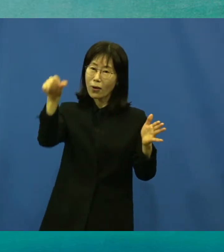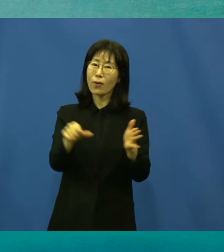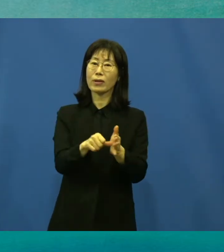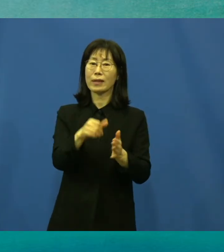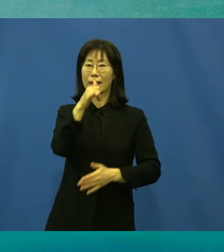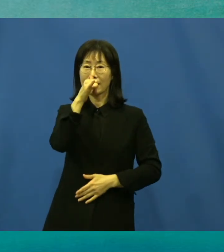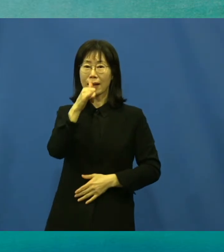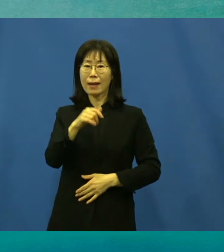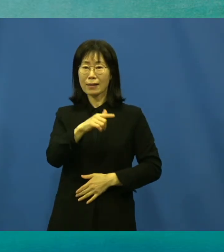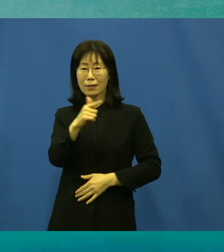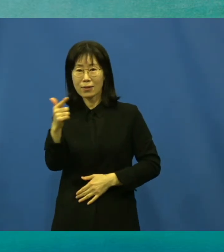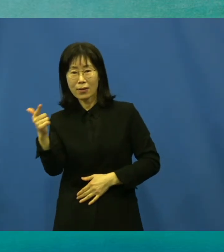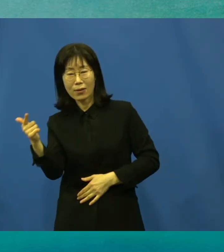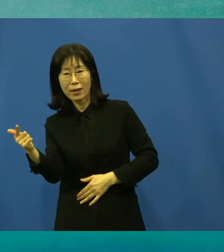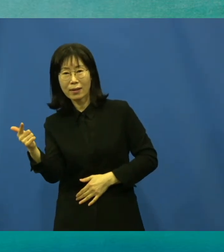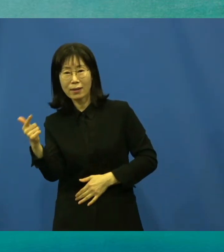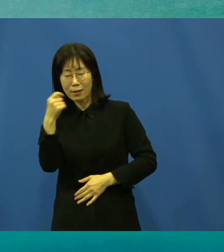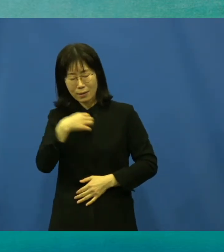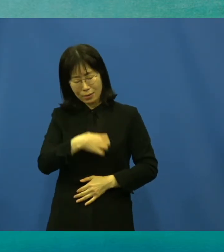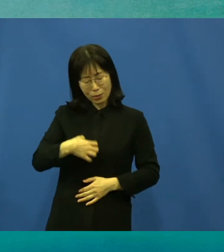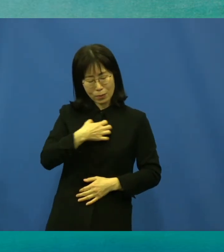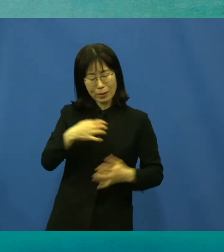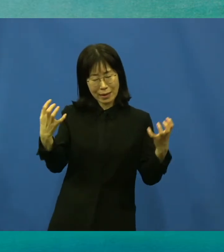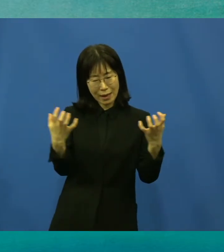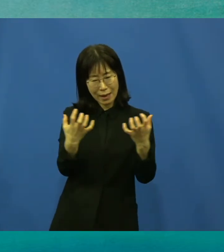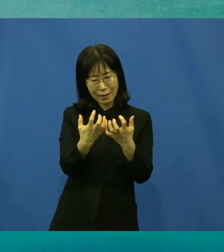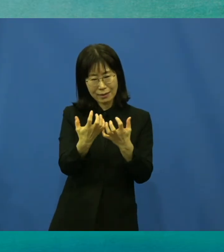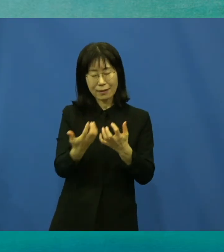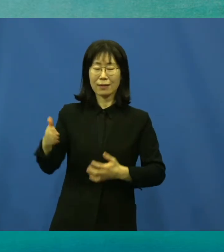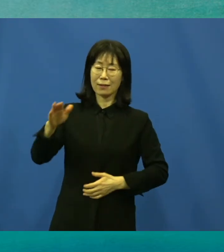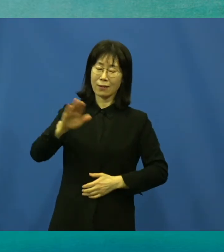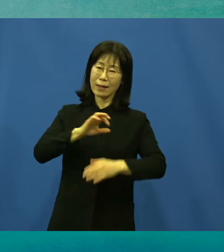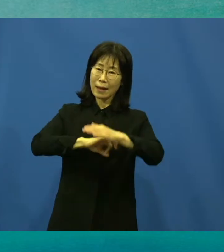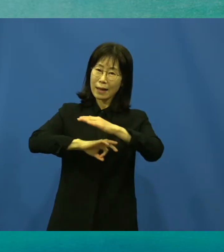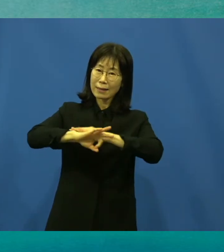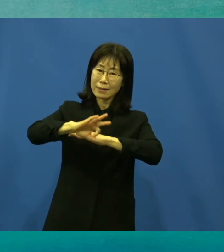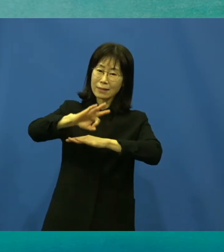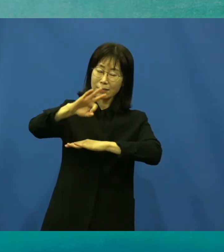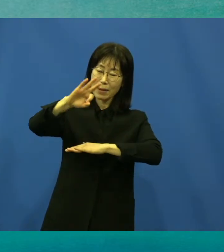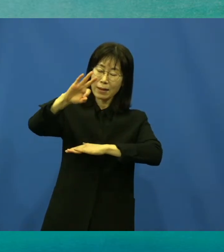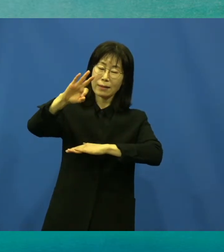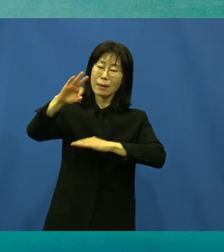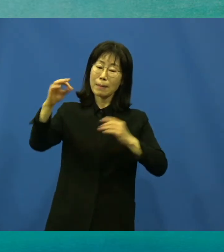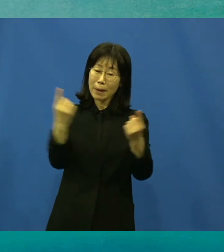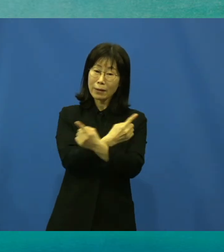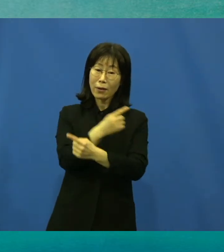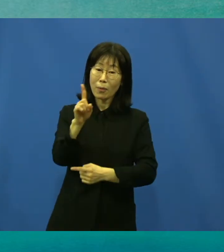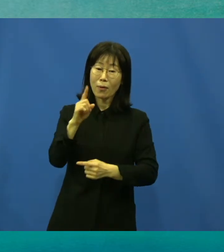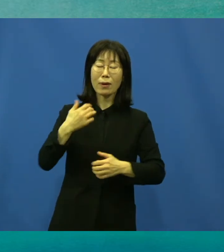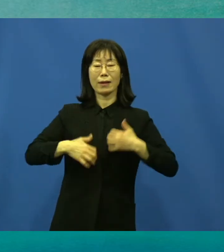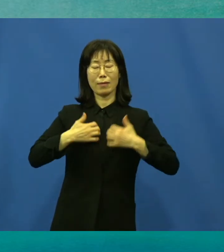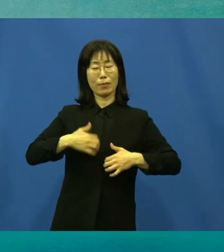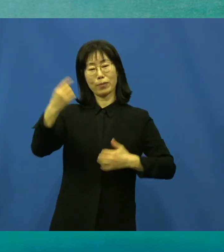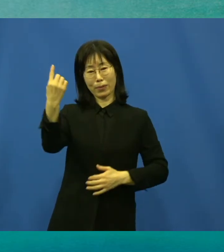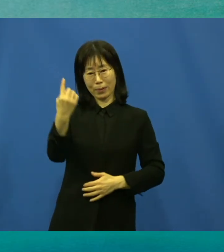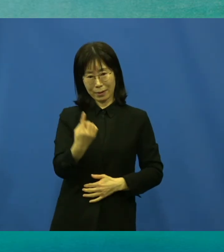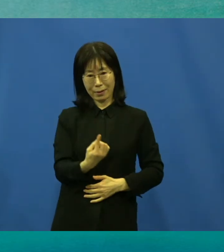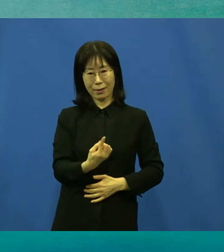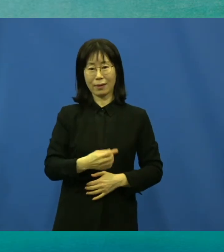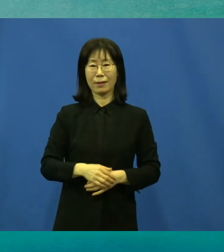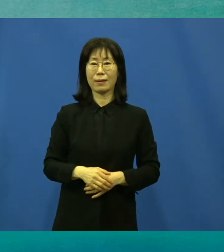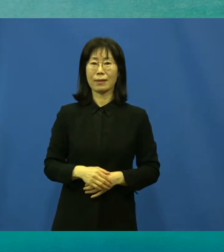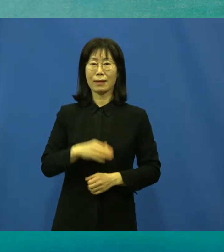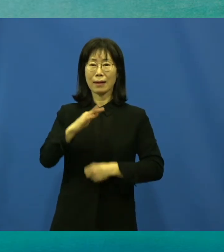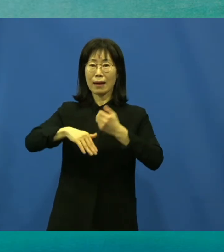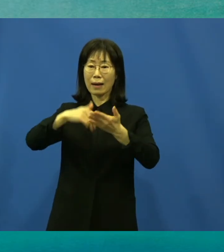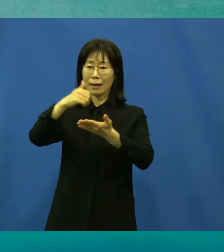저녁에는 울음이 깃들일지라도 아침에는 기쁨이 오리로다. 그랬어요. 하나님의